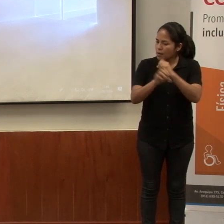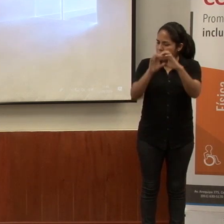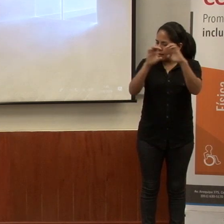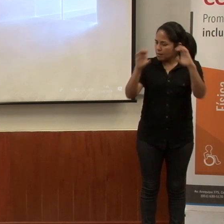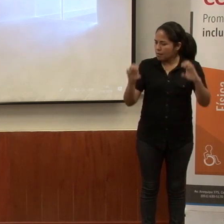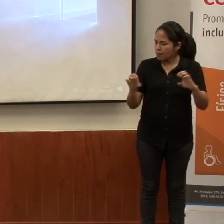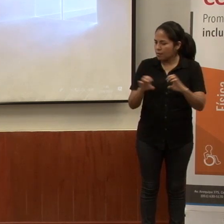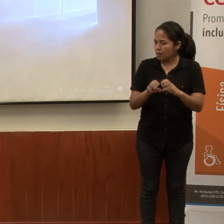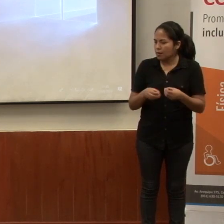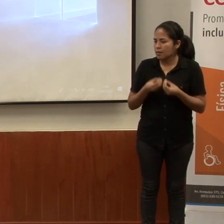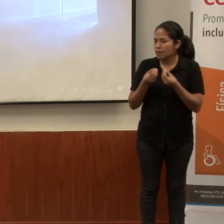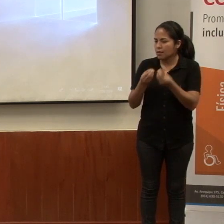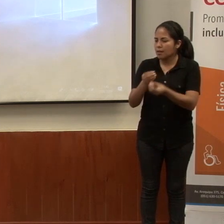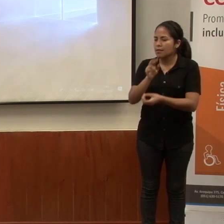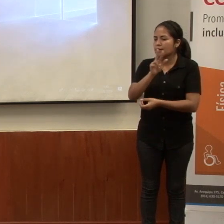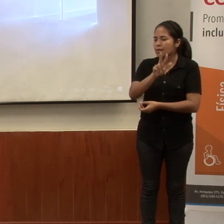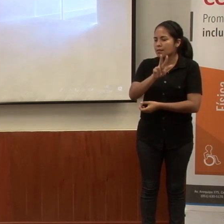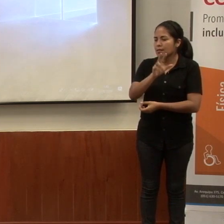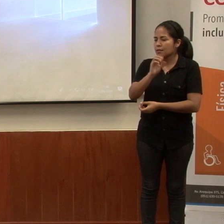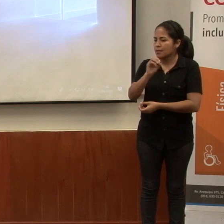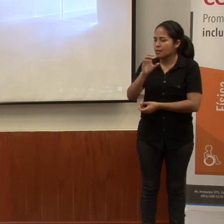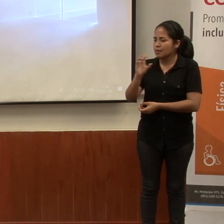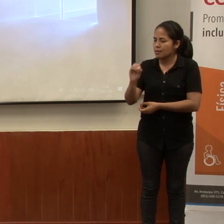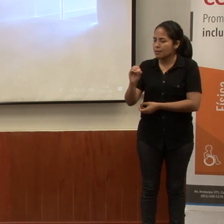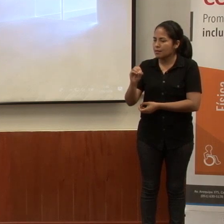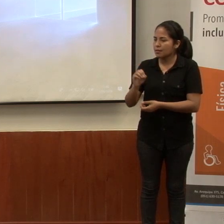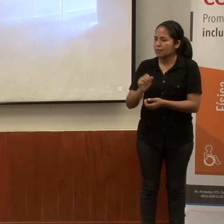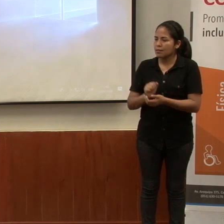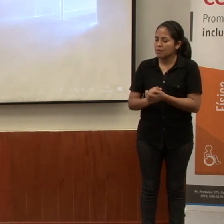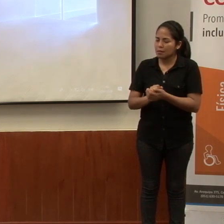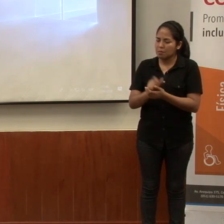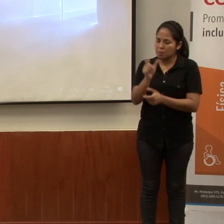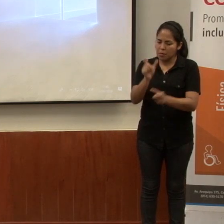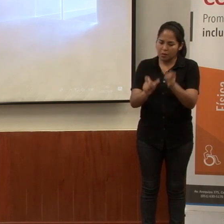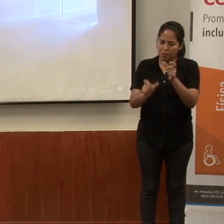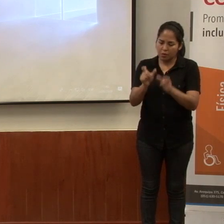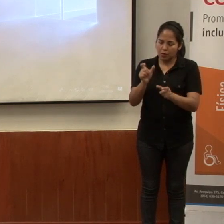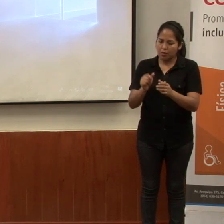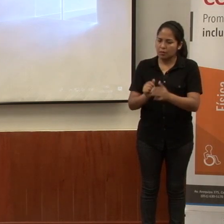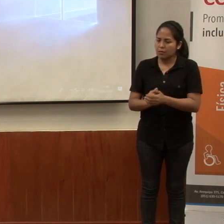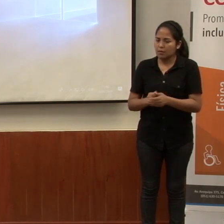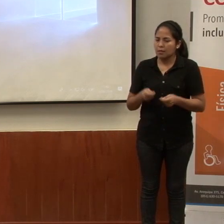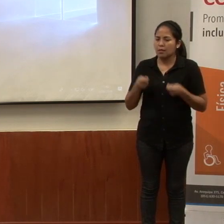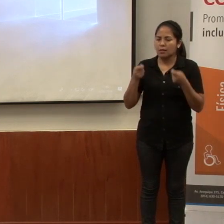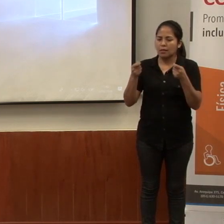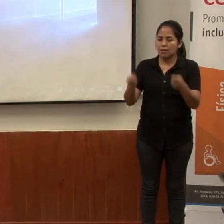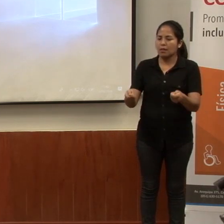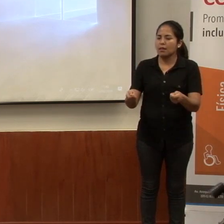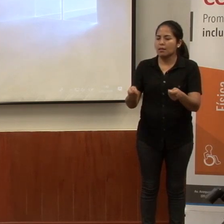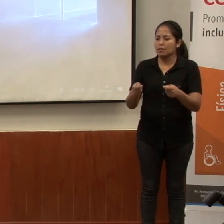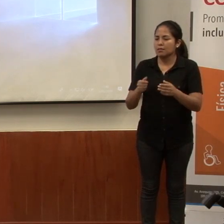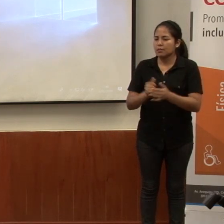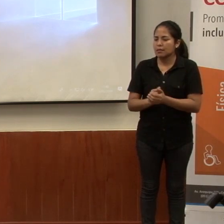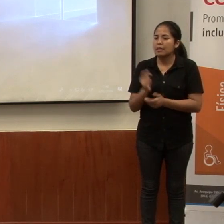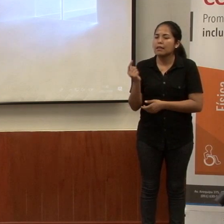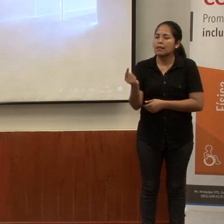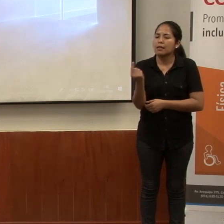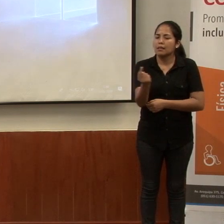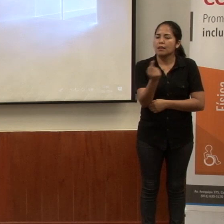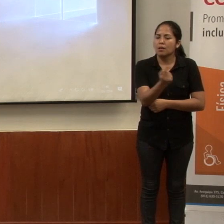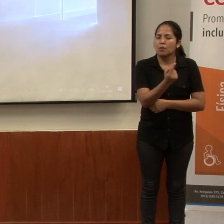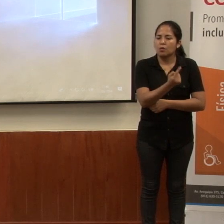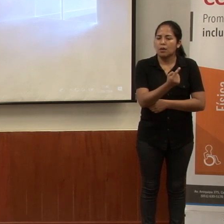que habían certificado a 300 personas para darle su certificado de discapacidad y cada uno